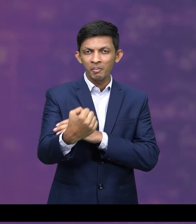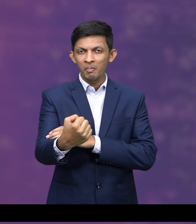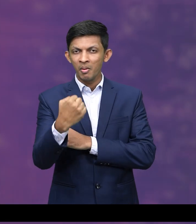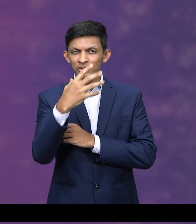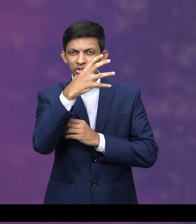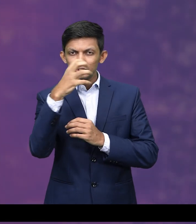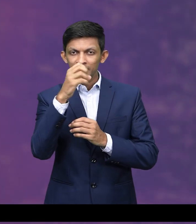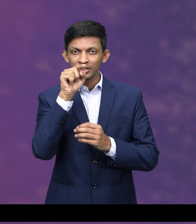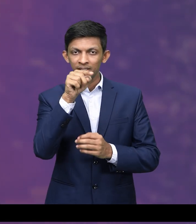आयनीकरण ऊर्जा,